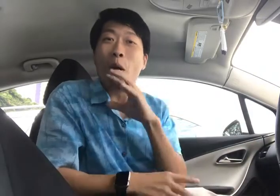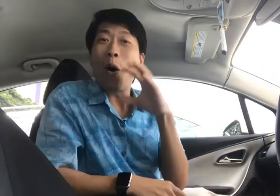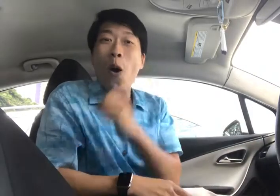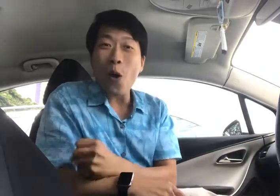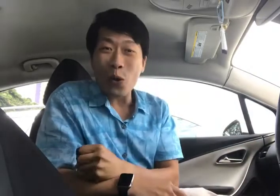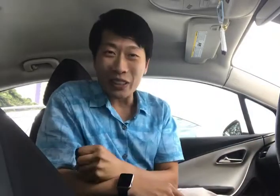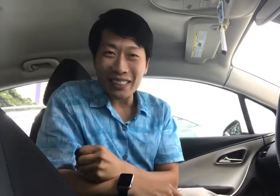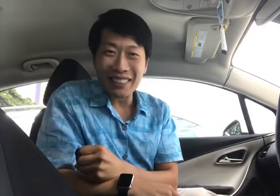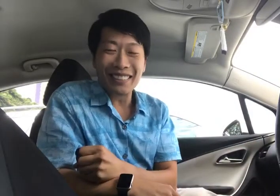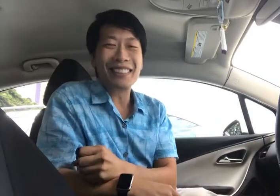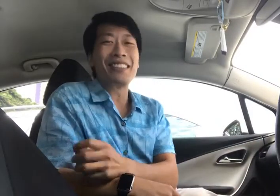Old.